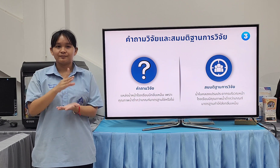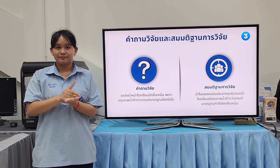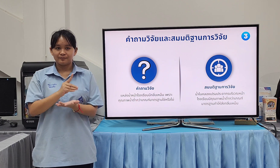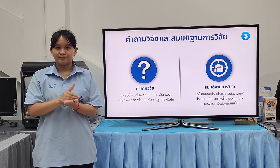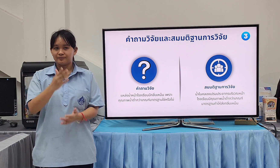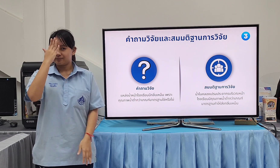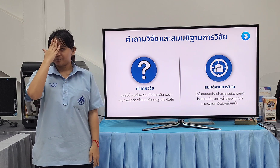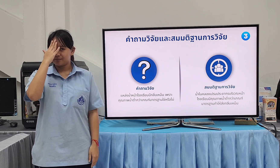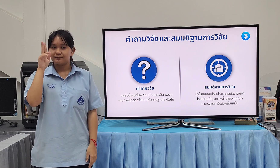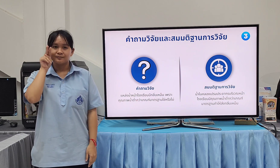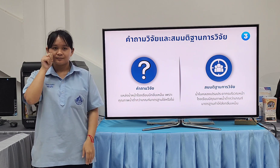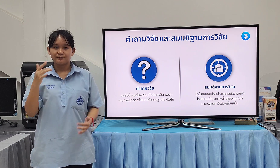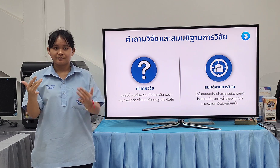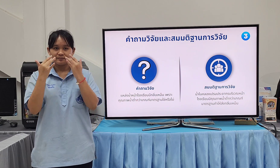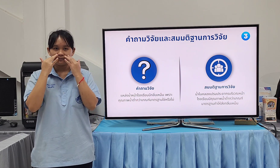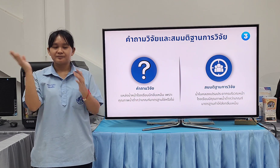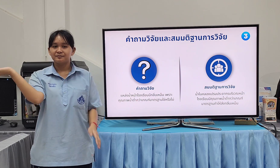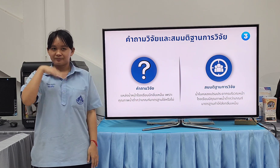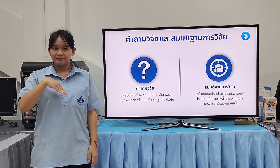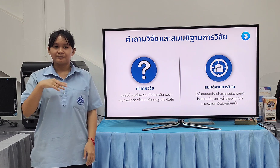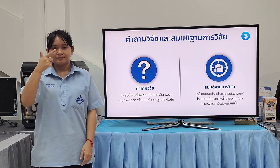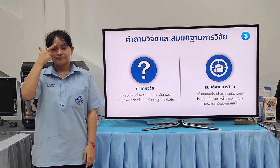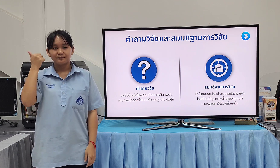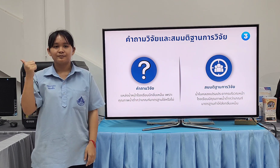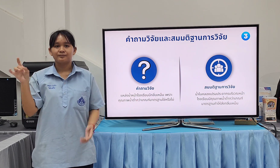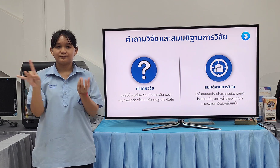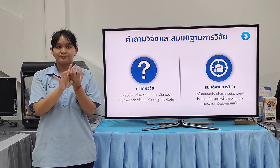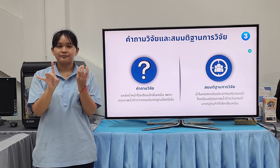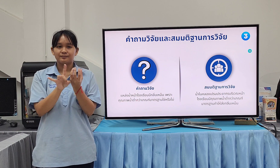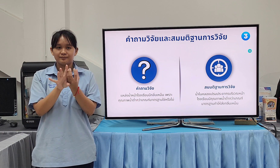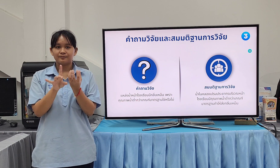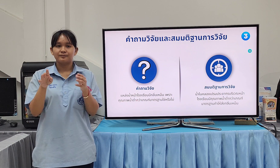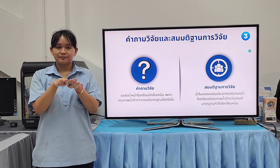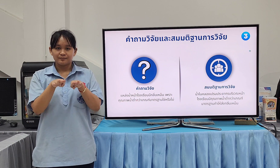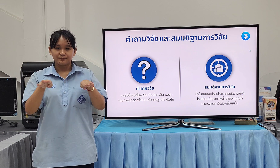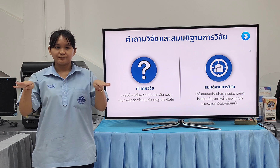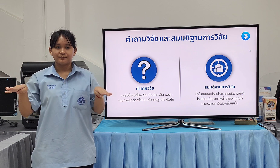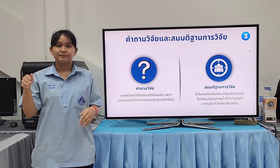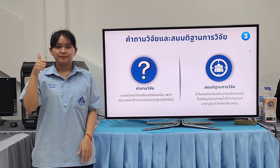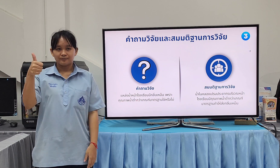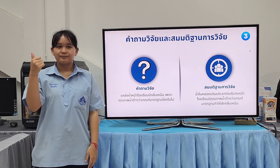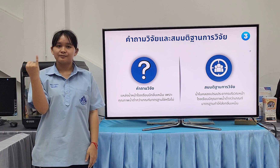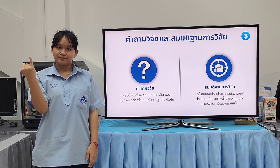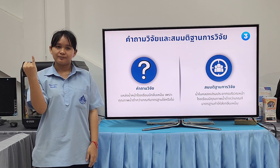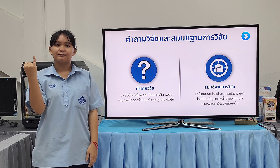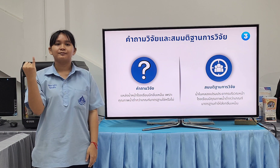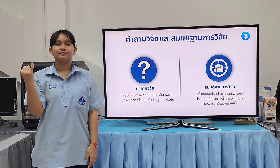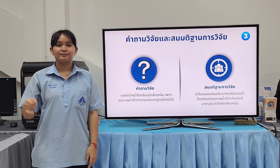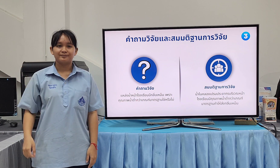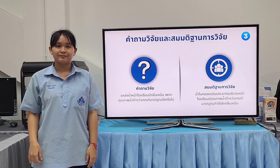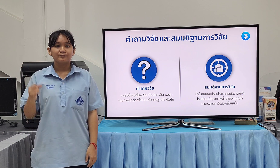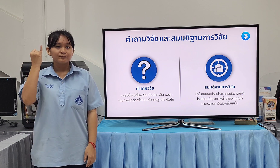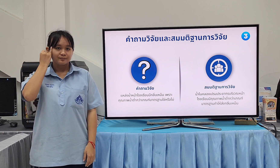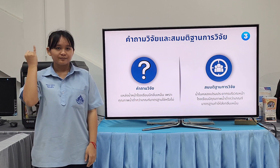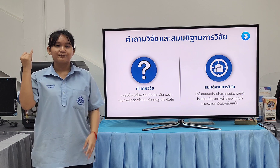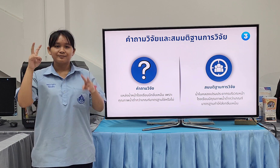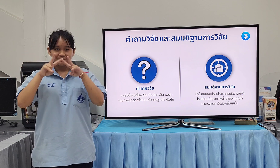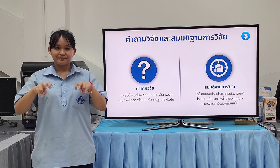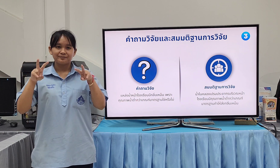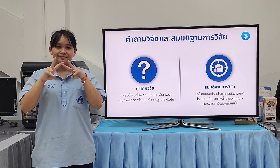น้ำหน้าโรงเรียนมีกลิ่นเหม็นเพราะคุณภาพน้ำต่ำกว่าเกณฑ์มาตรฐานใช่หรือไม่สมมุติฐานการ